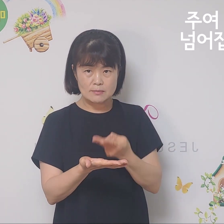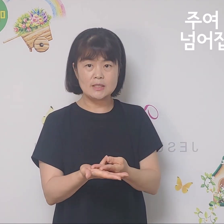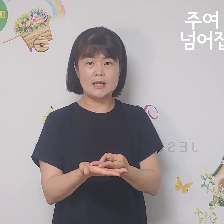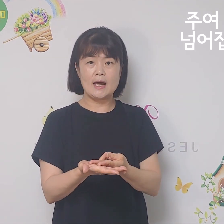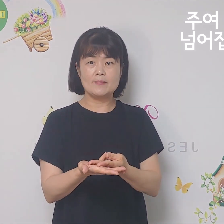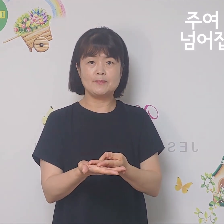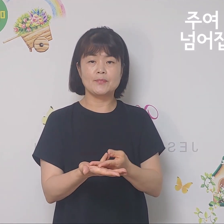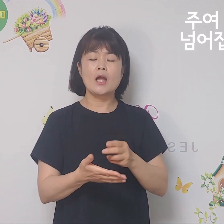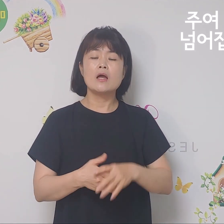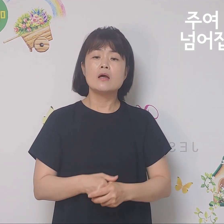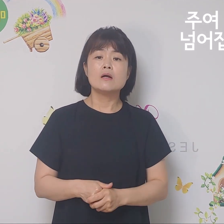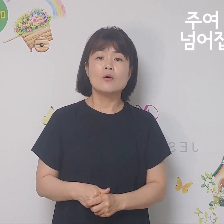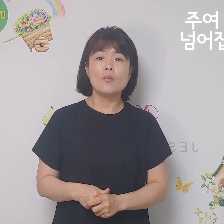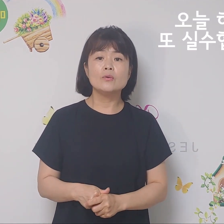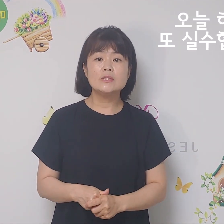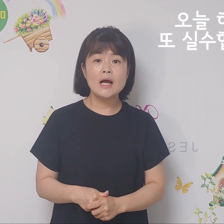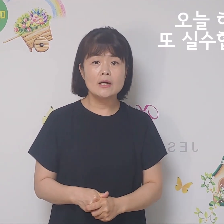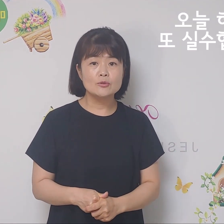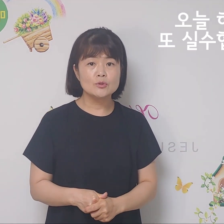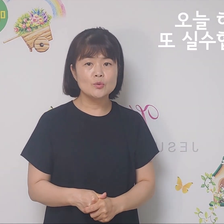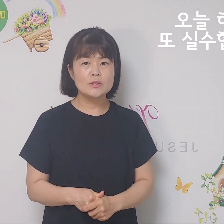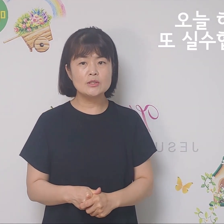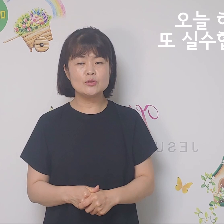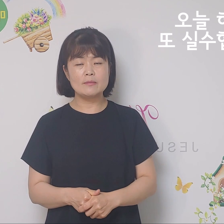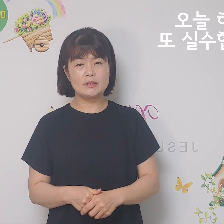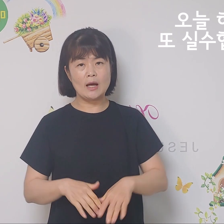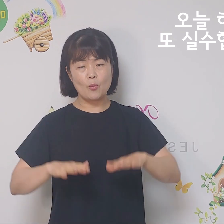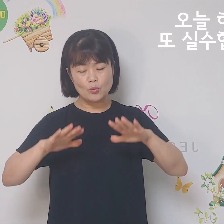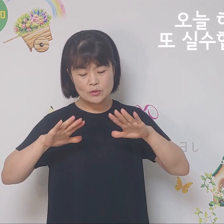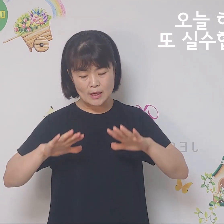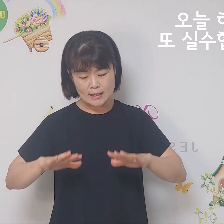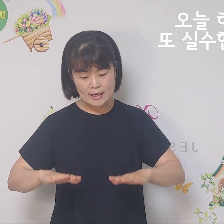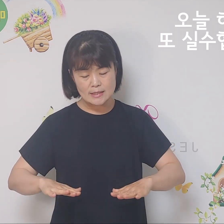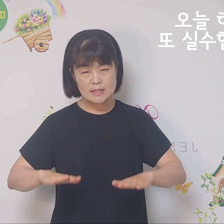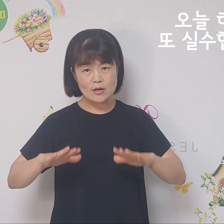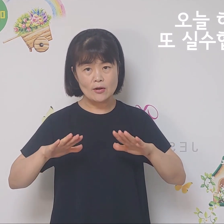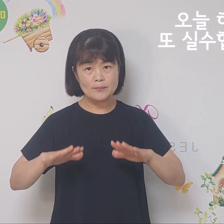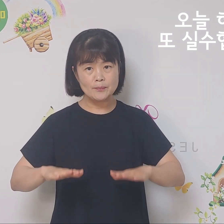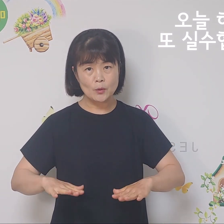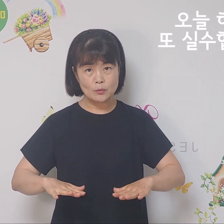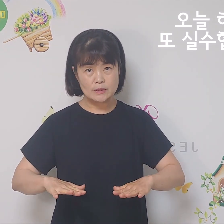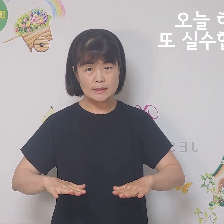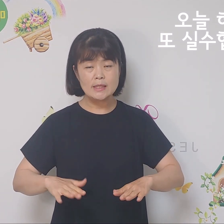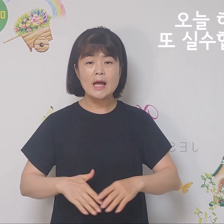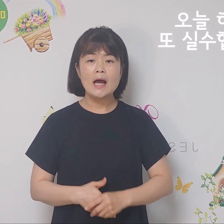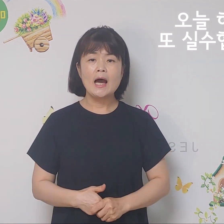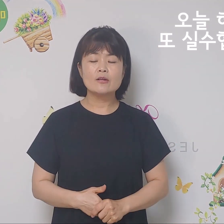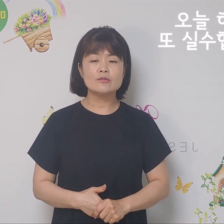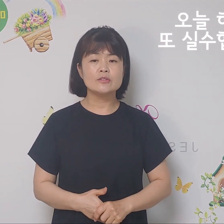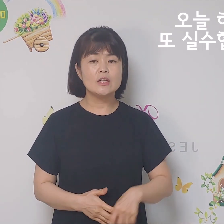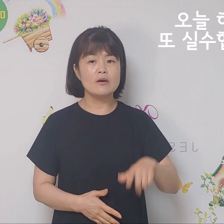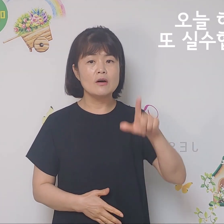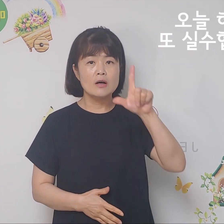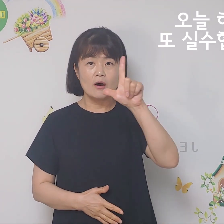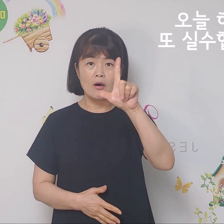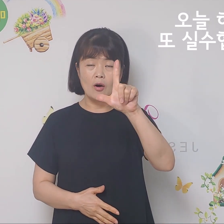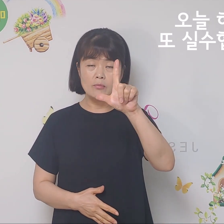넘어집니다. 오늘 하루 또 실수합니다. 오늘 아까 했죠. 오늘 하루는요.